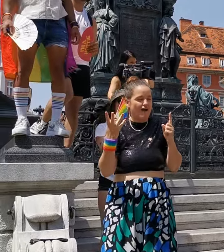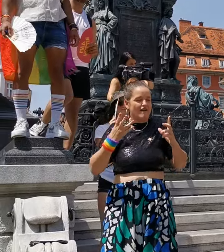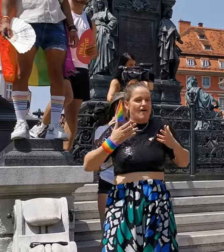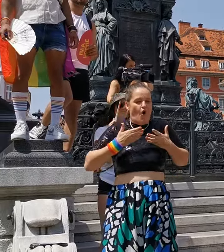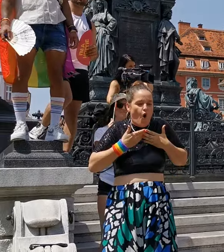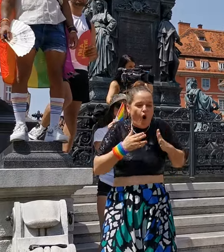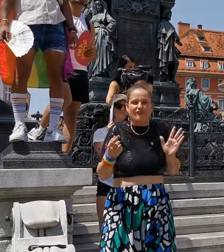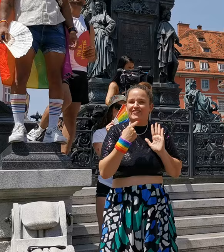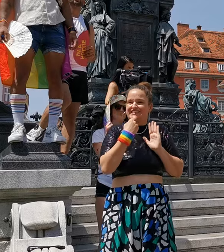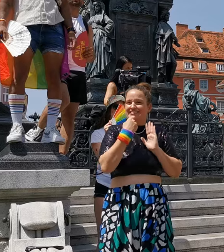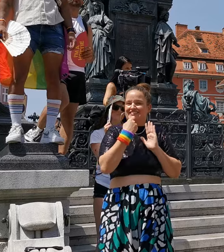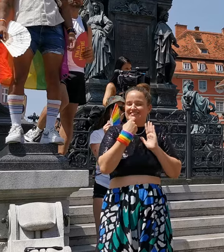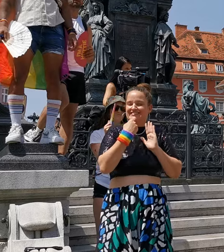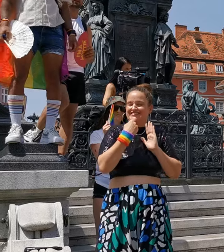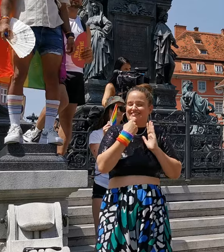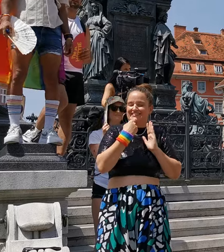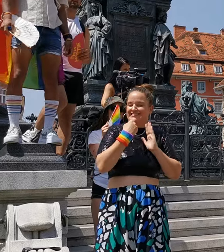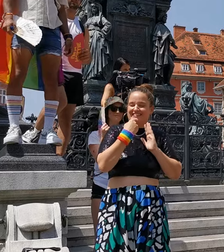gleichzeitig.